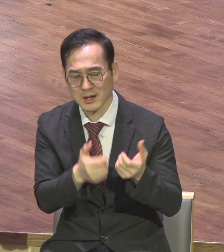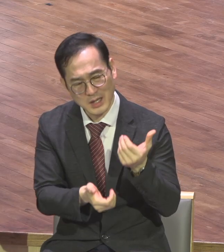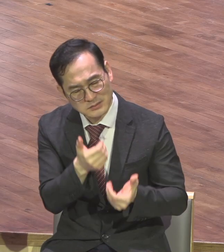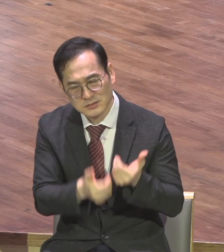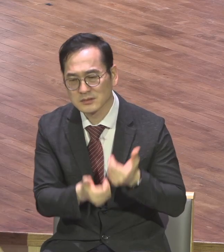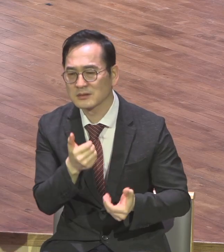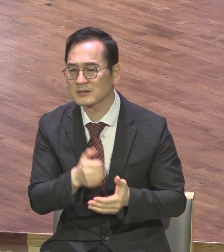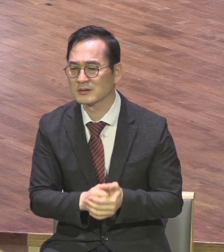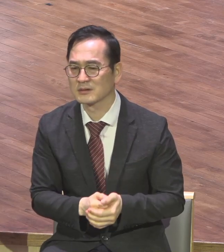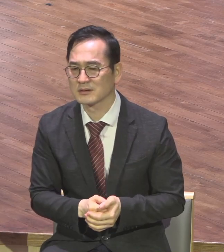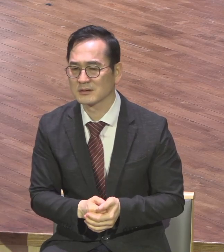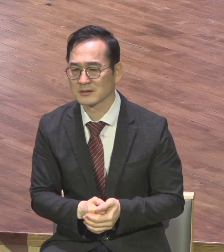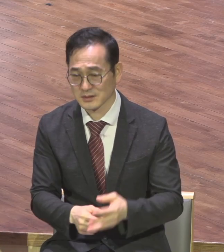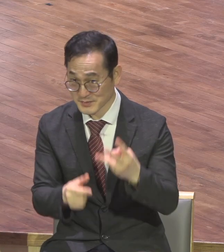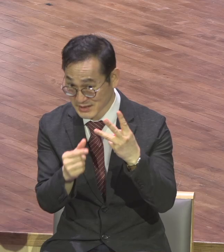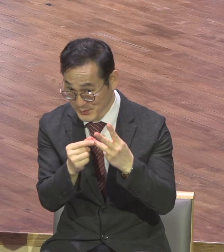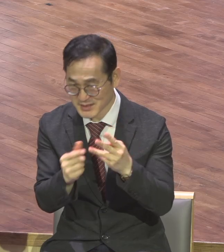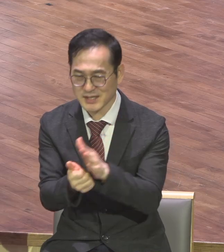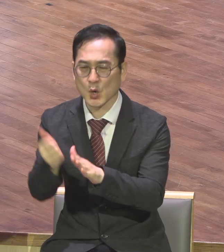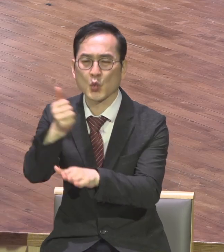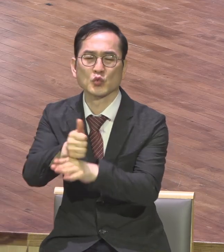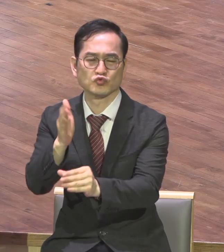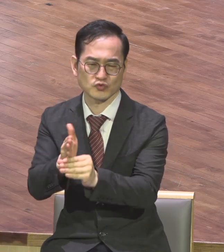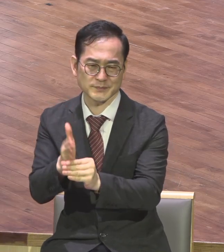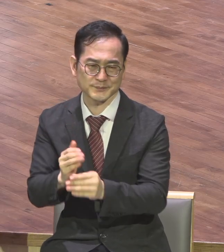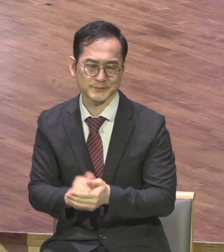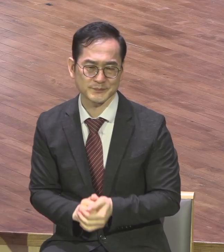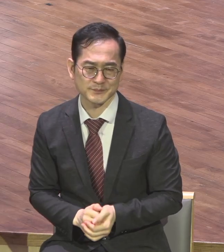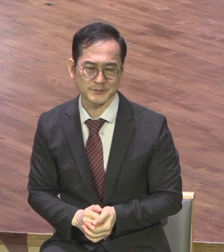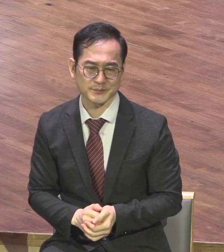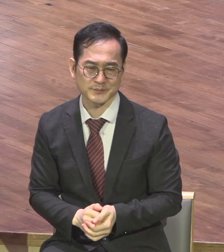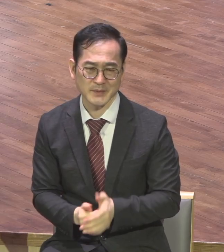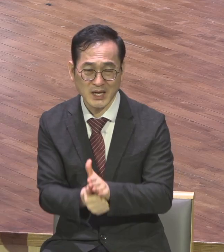11장이 뭡니까? 성공 중심에 완전히